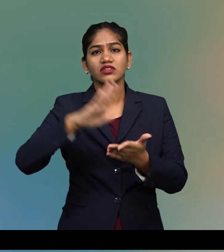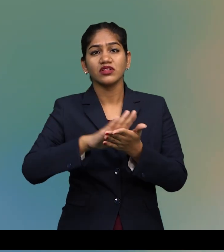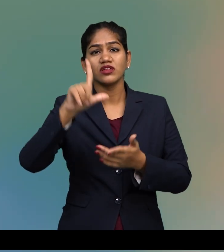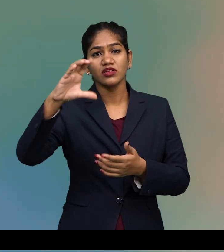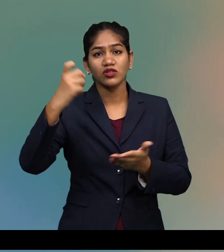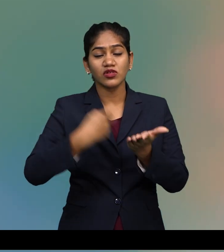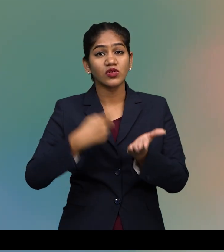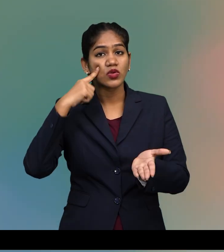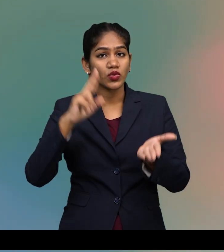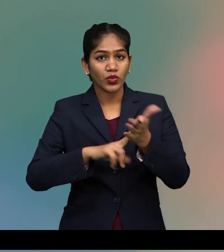फ्लोरीन